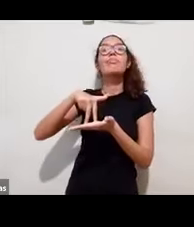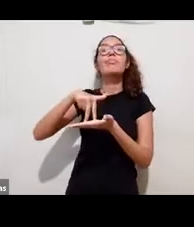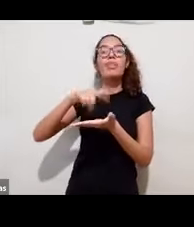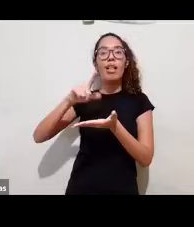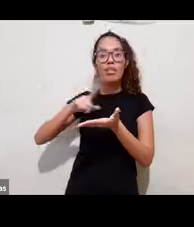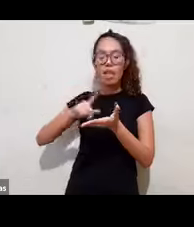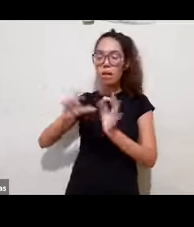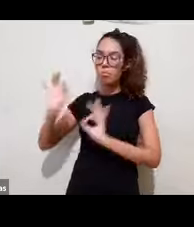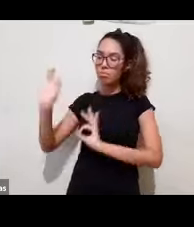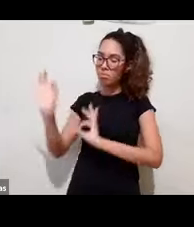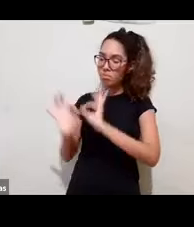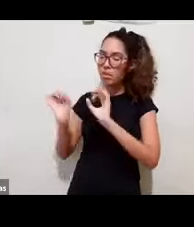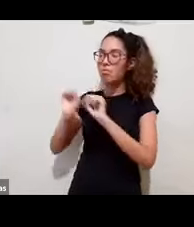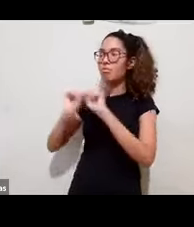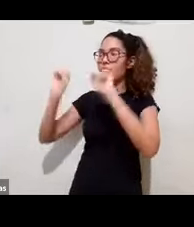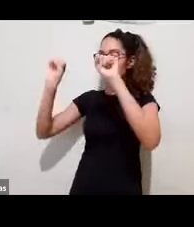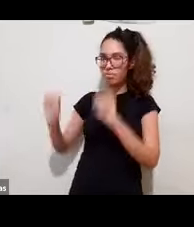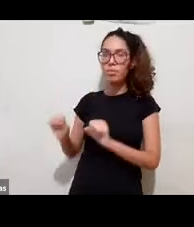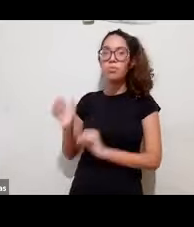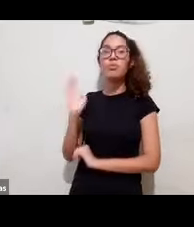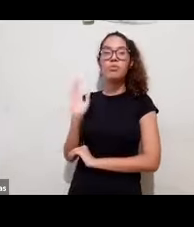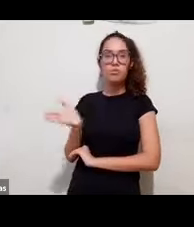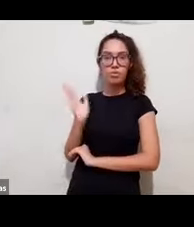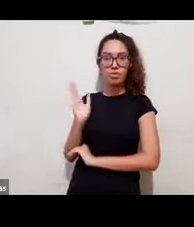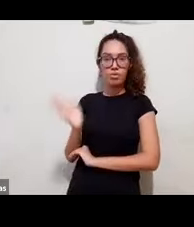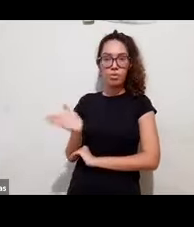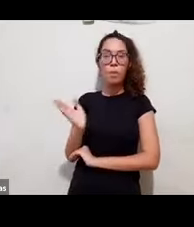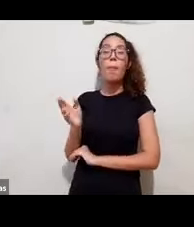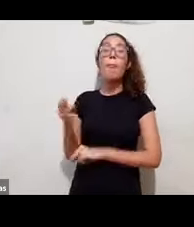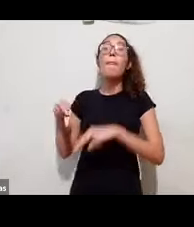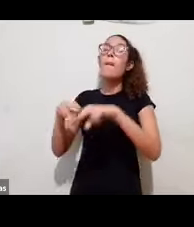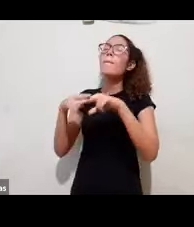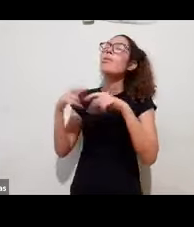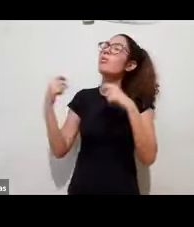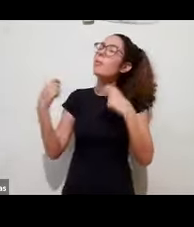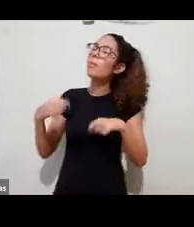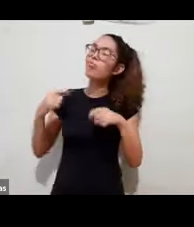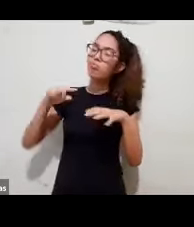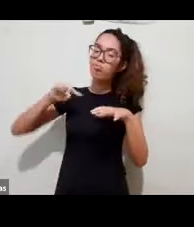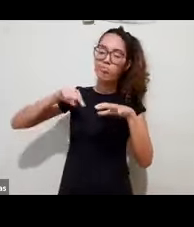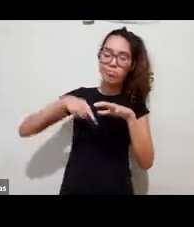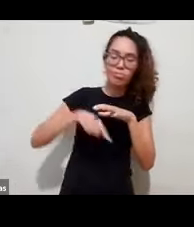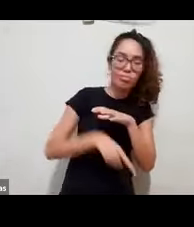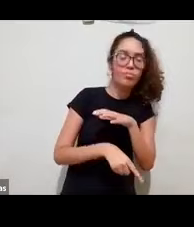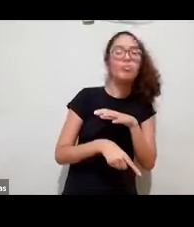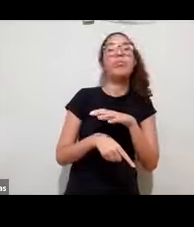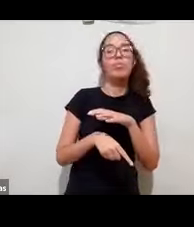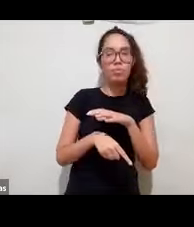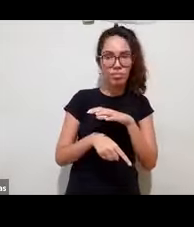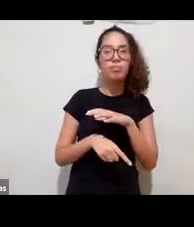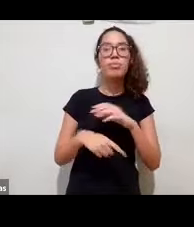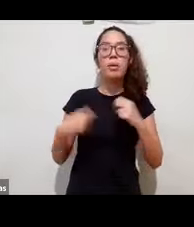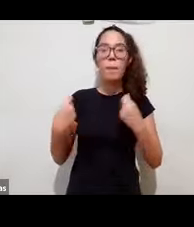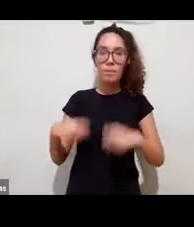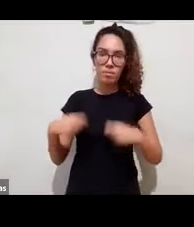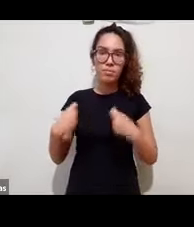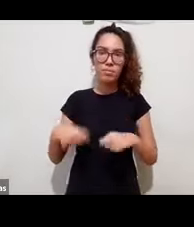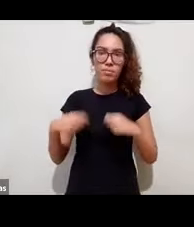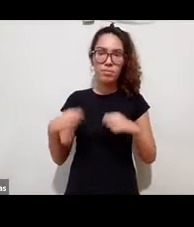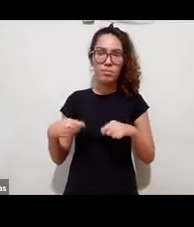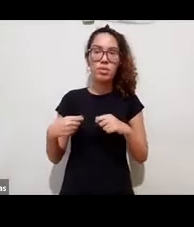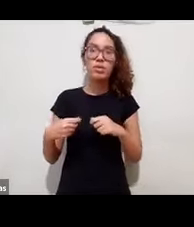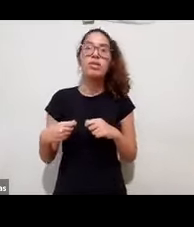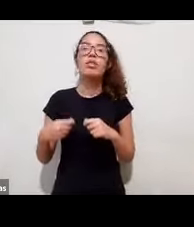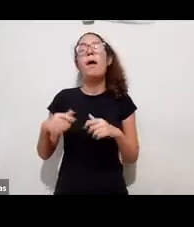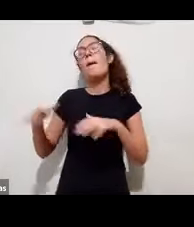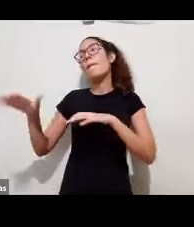sistematização. Então, e a gente acha muito importante que ela seja aprofundada, né? Que ela parta também das colocações de todos os movimentos